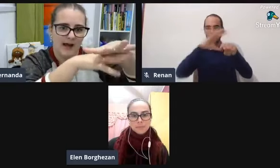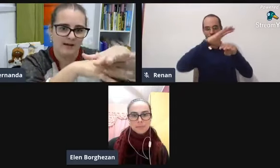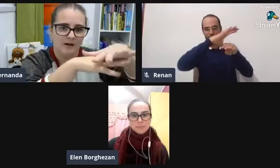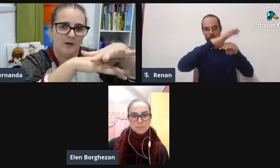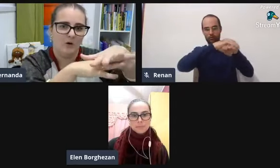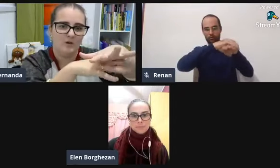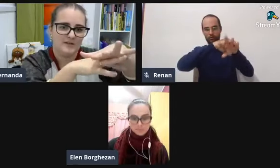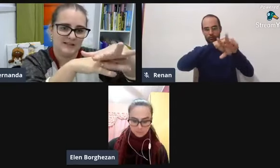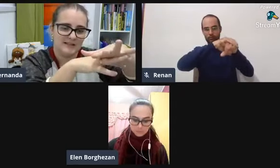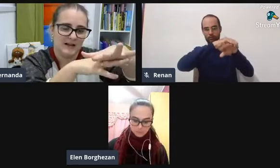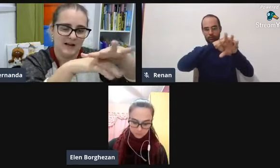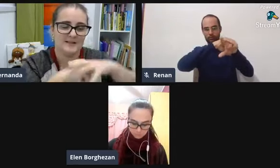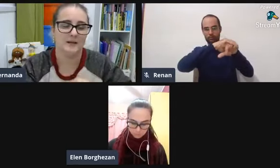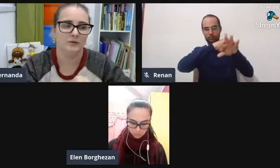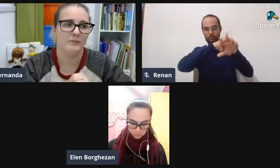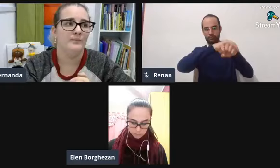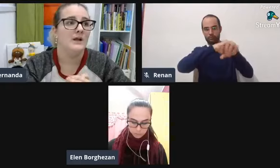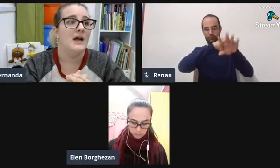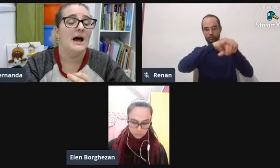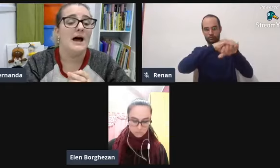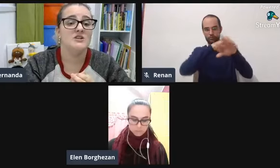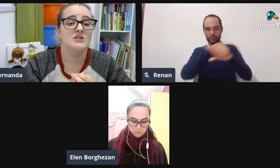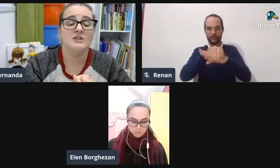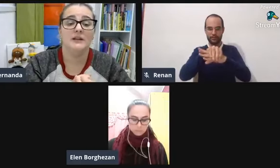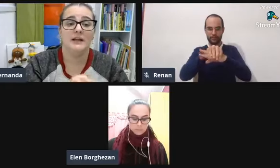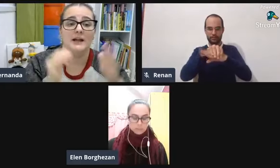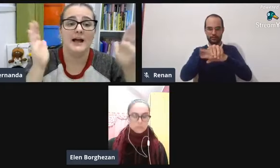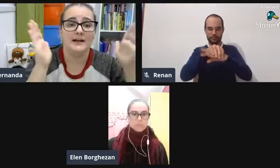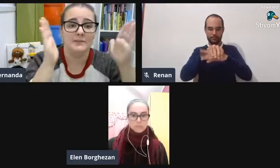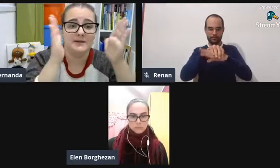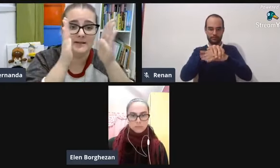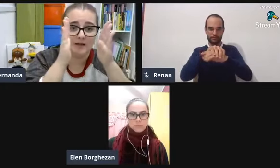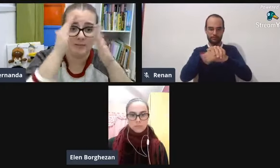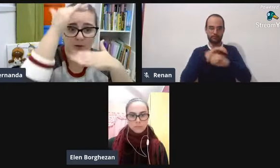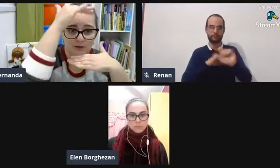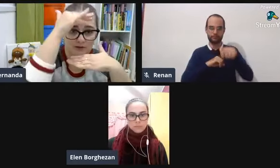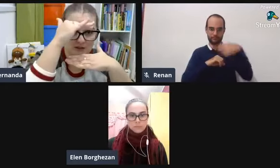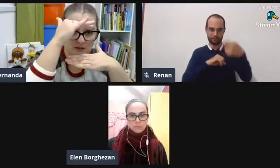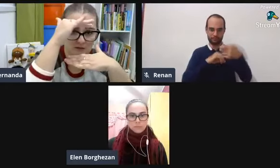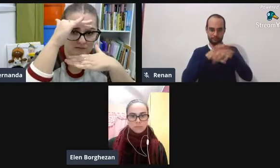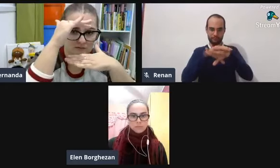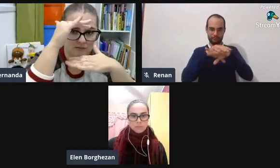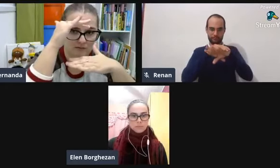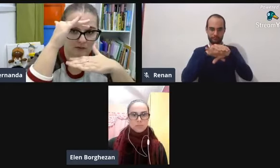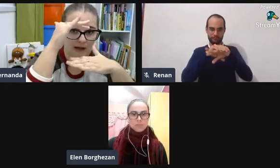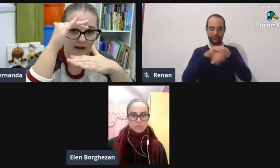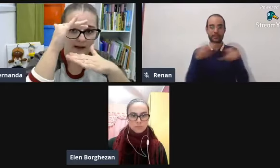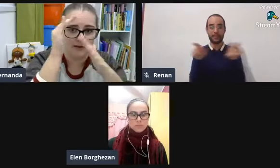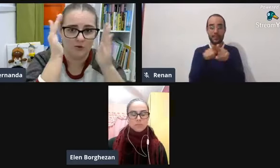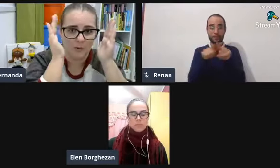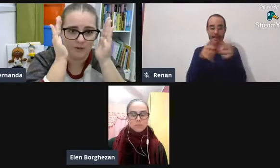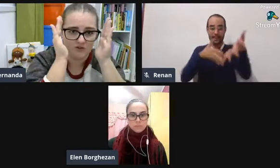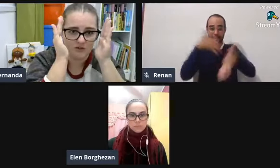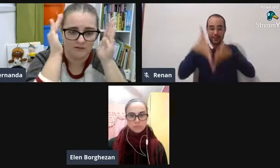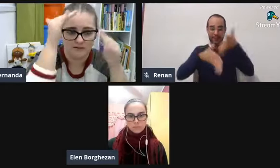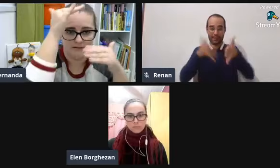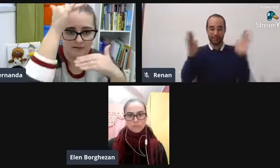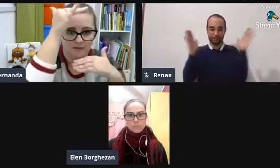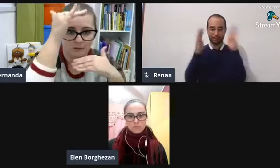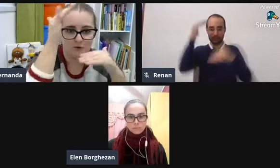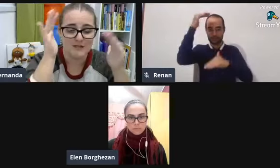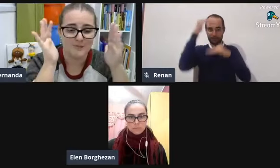vai pegar o que você está sinalizando. A gente tem a Libras em campo reduzido, né? Que ela é